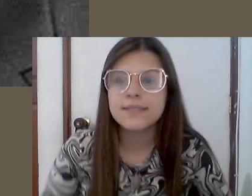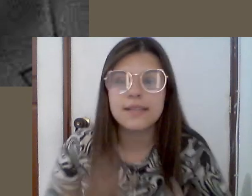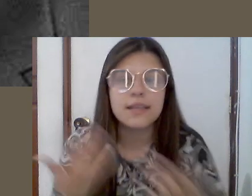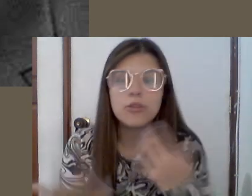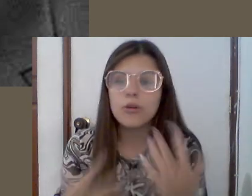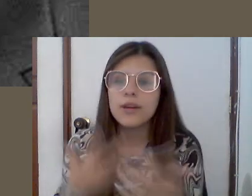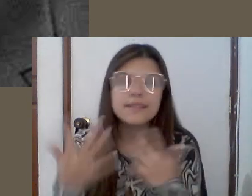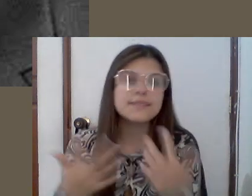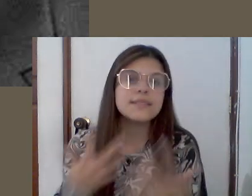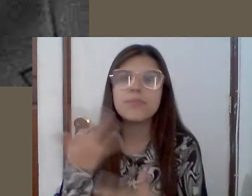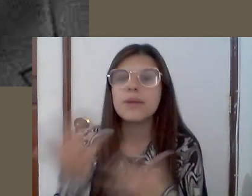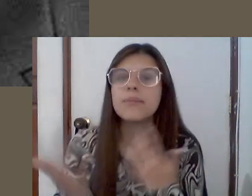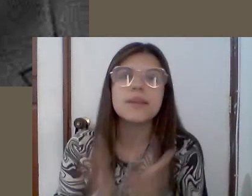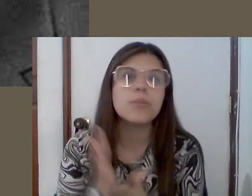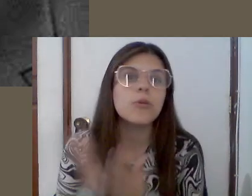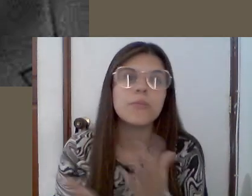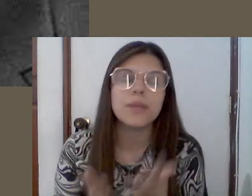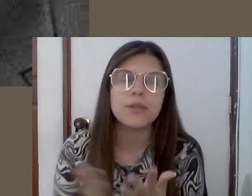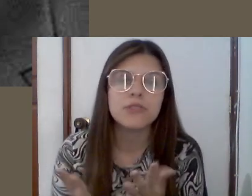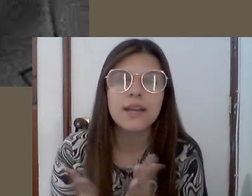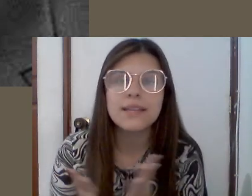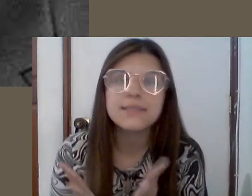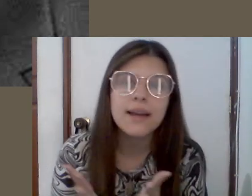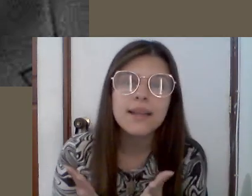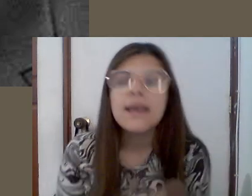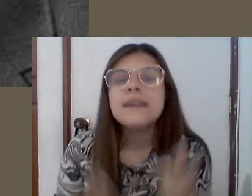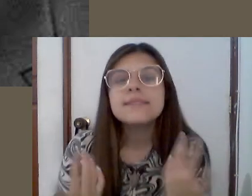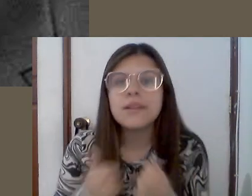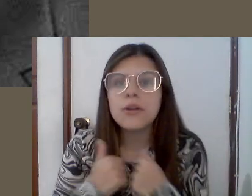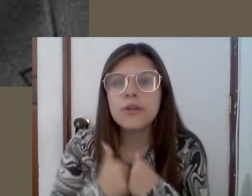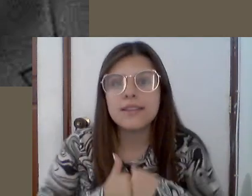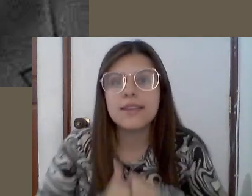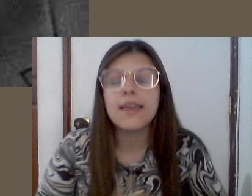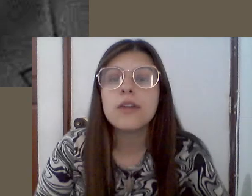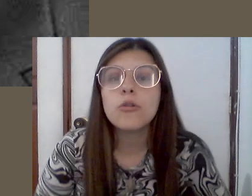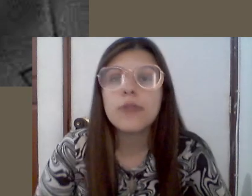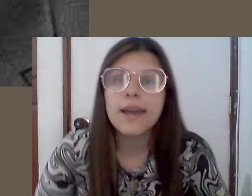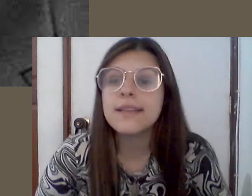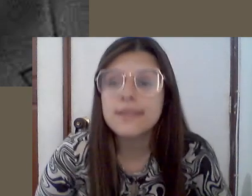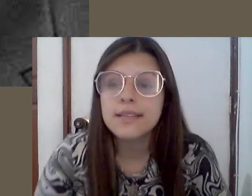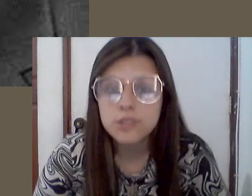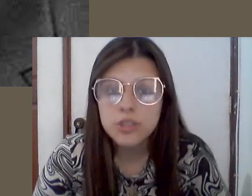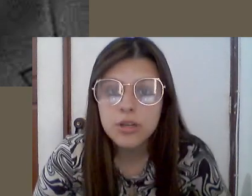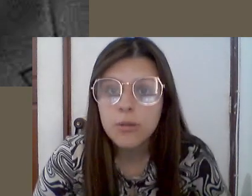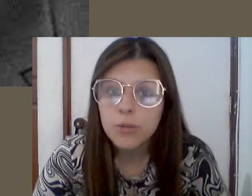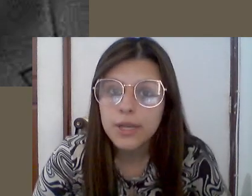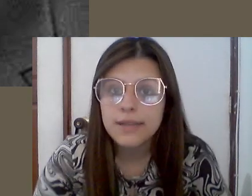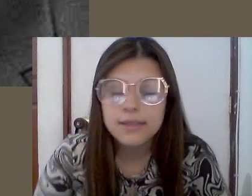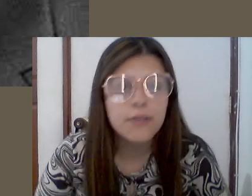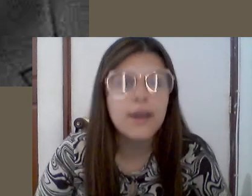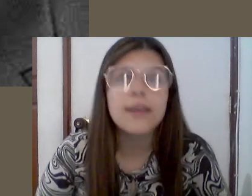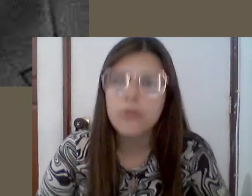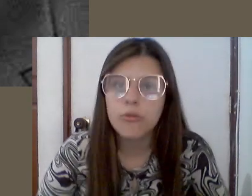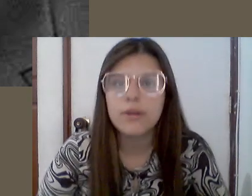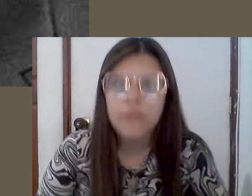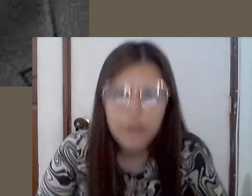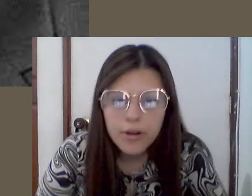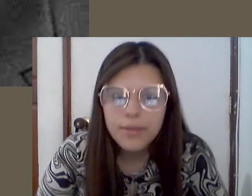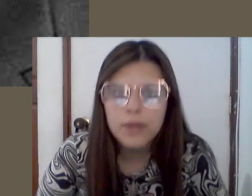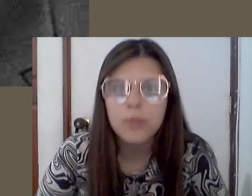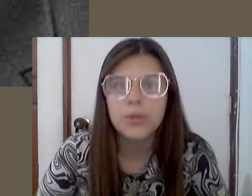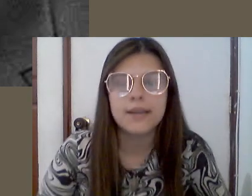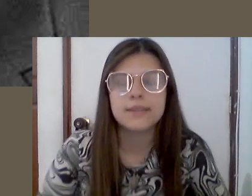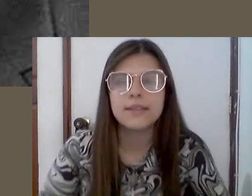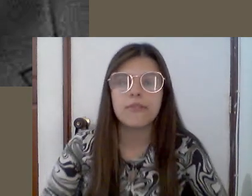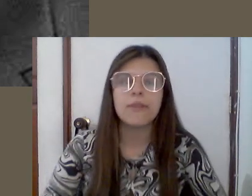lengua de señas no eran simplemente movimientos al azar, sino que tenían una intención comunicativa y una